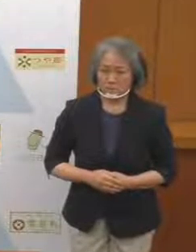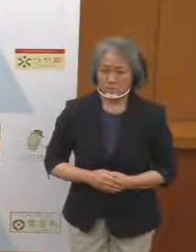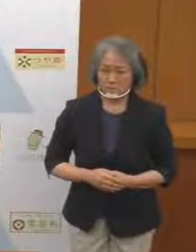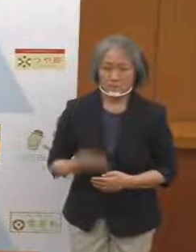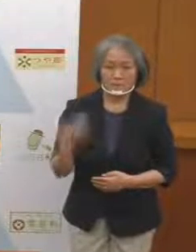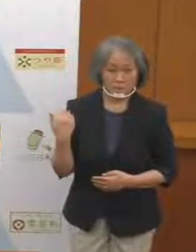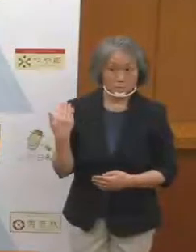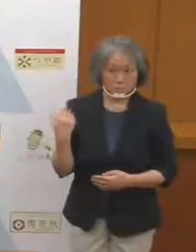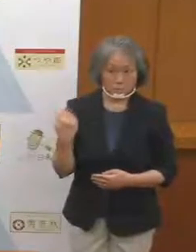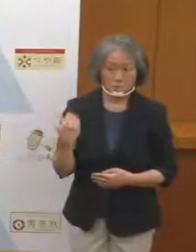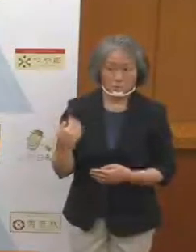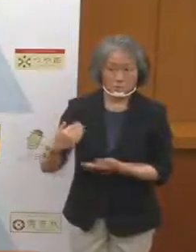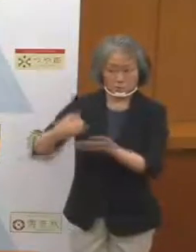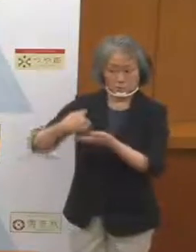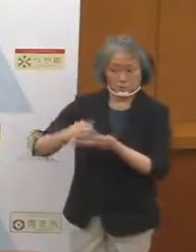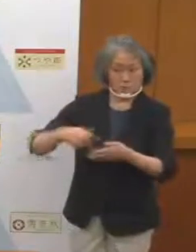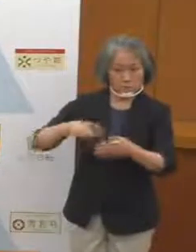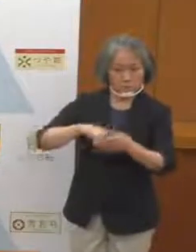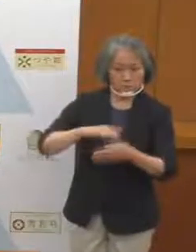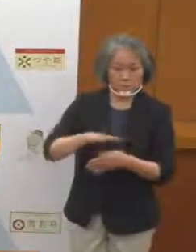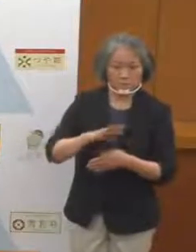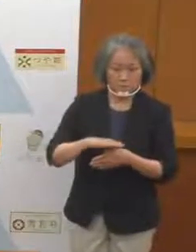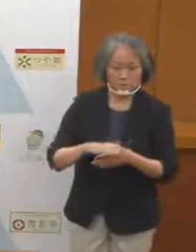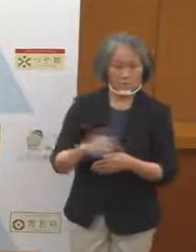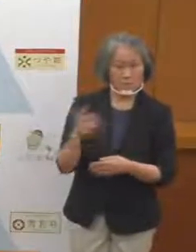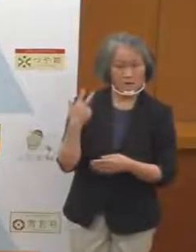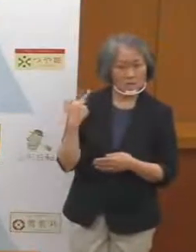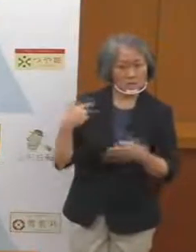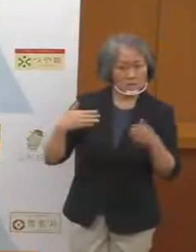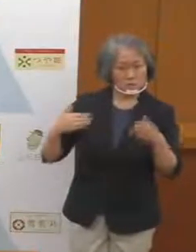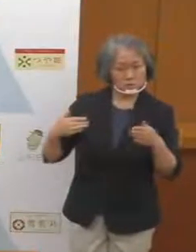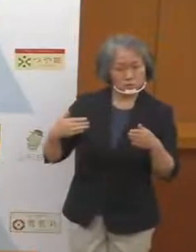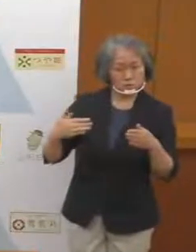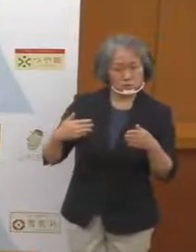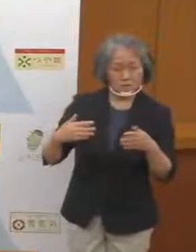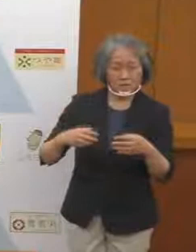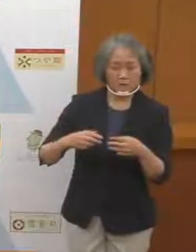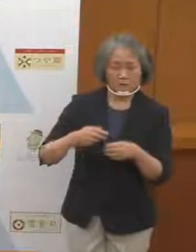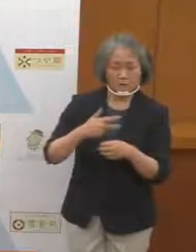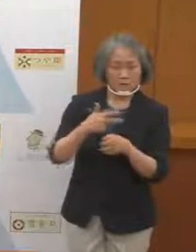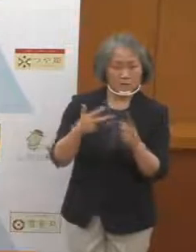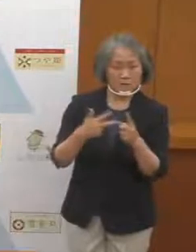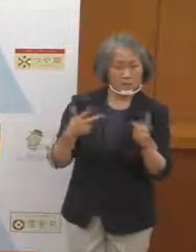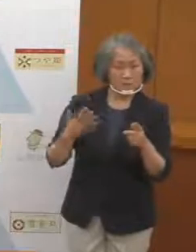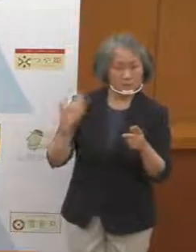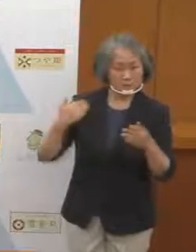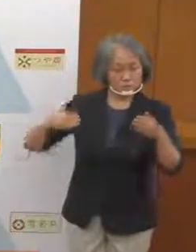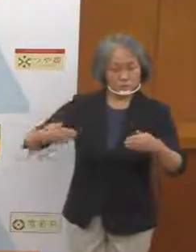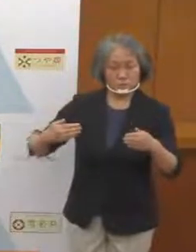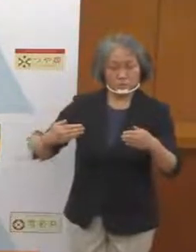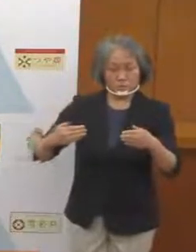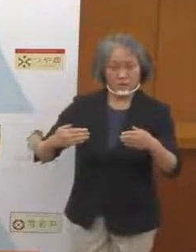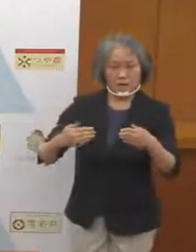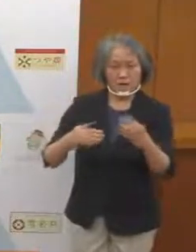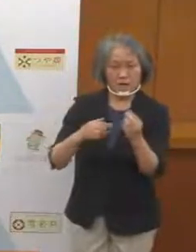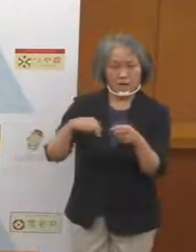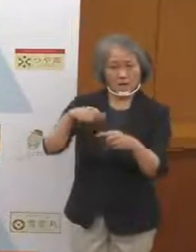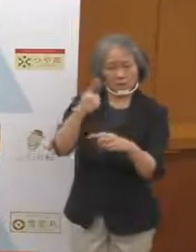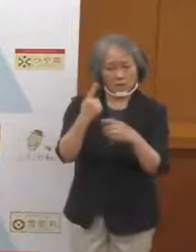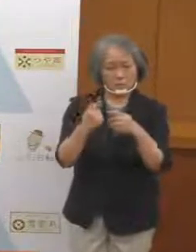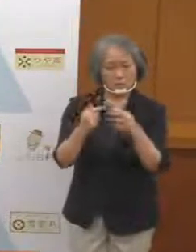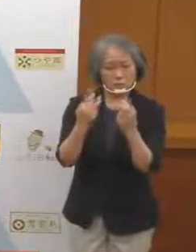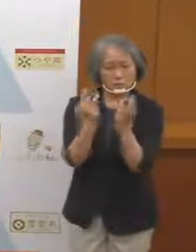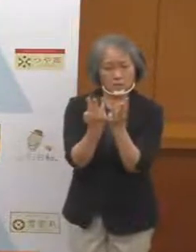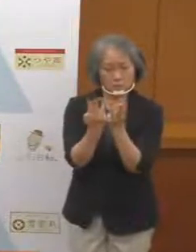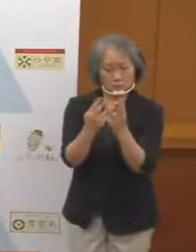記事もお話ありましたけど先週ぐらいまでは2桁ぐらいで落ち着いて落ち着いていると言っていいのがあれですが2桁ぐらい